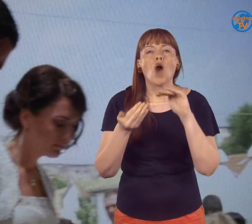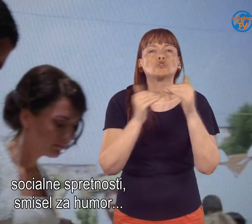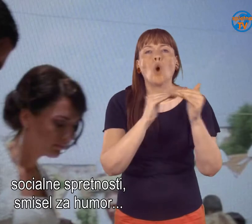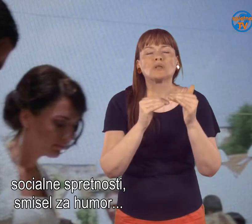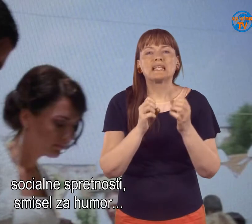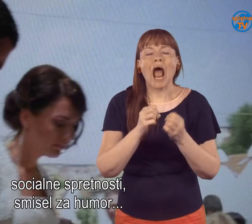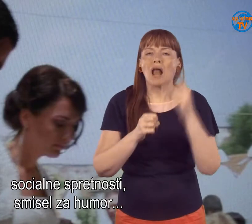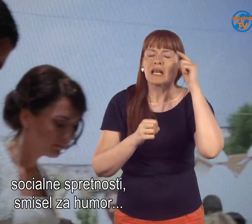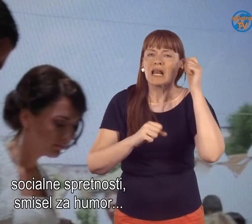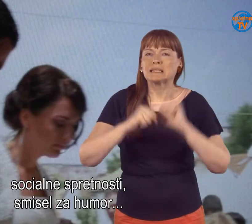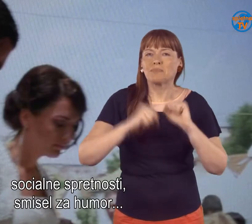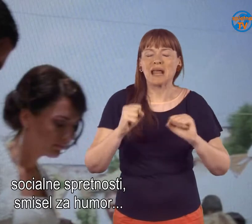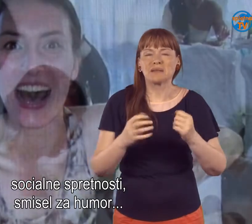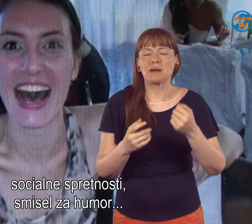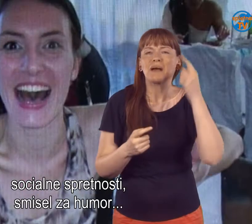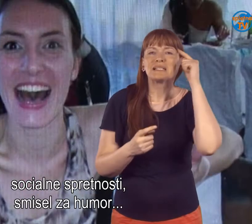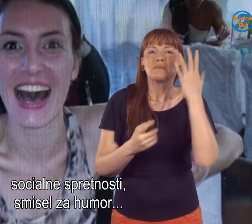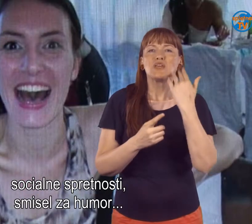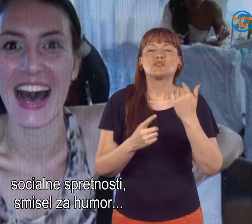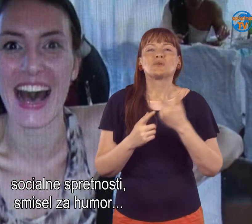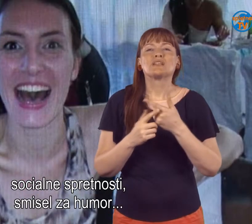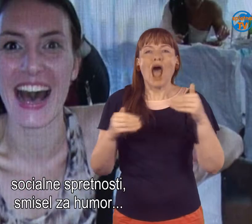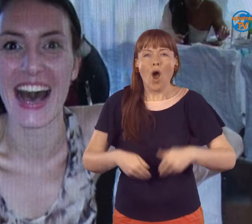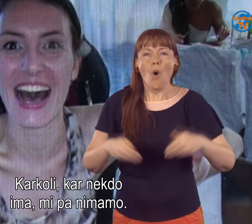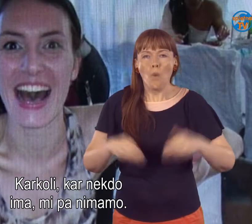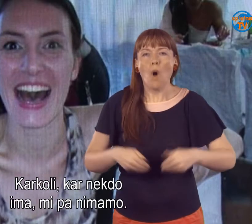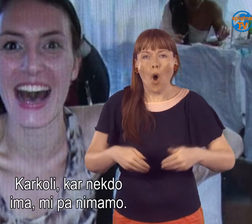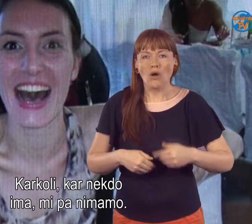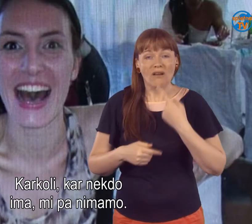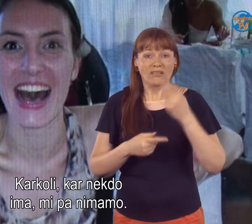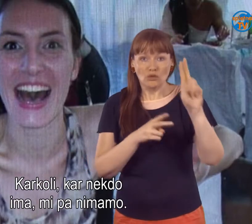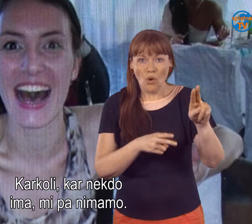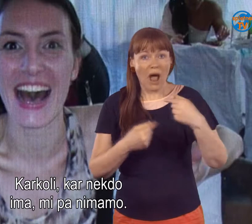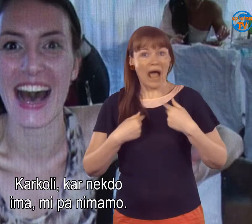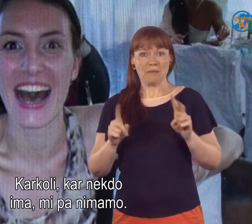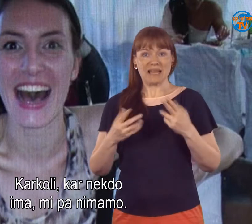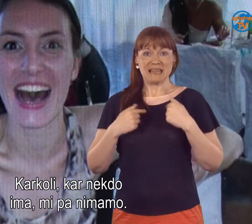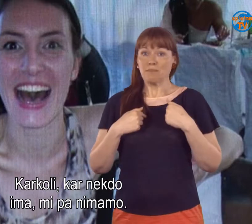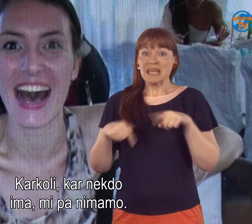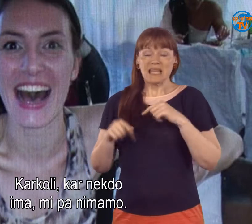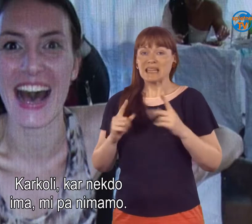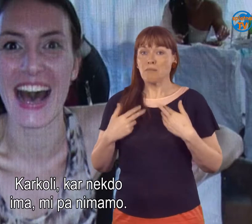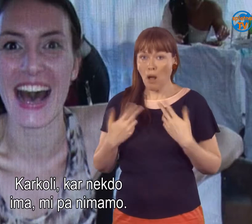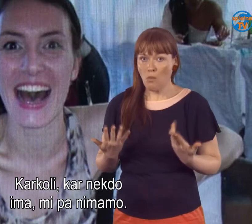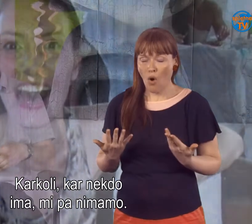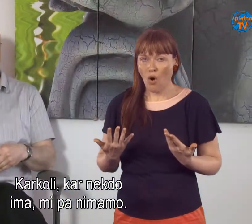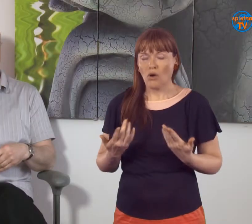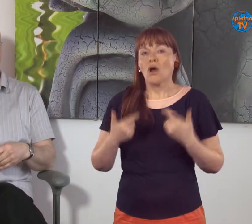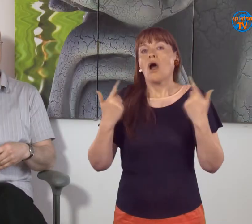lahko so neke socialne spretnosti, smisel za humor, karkoli, kar nekdo ima, mi pa